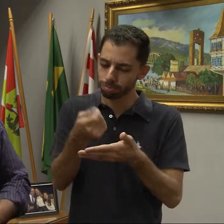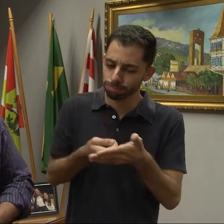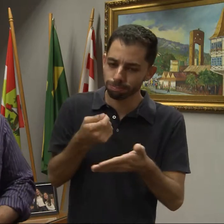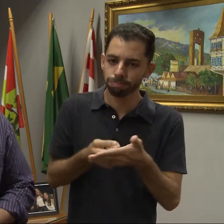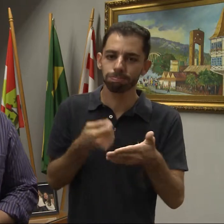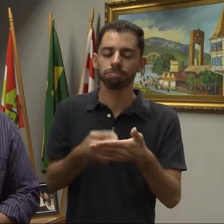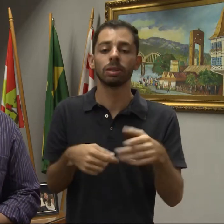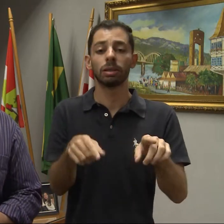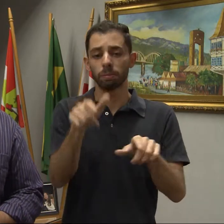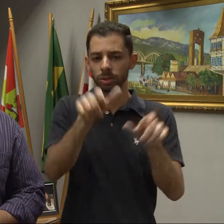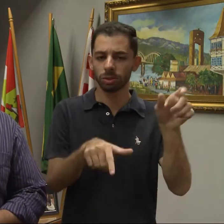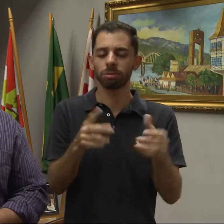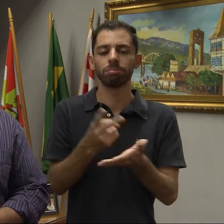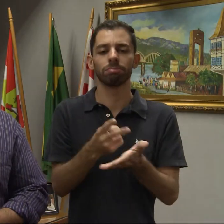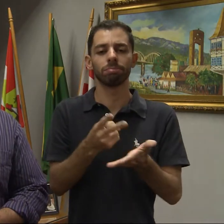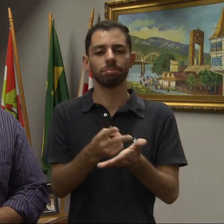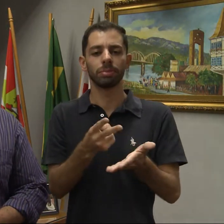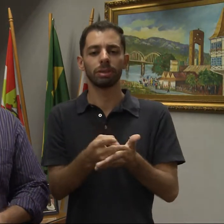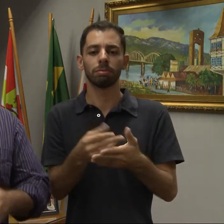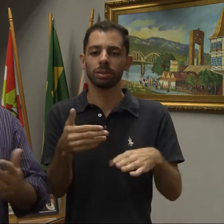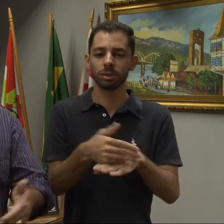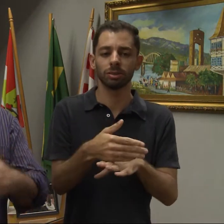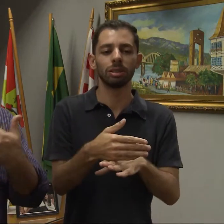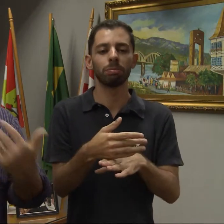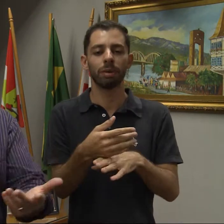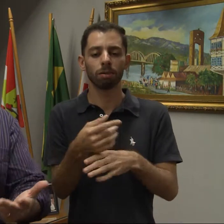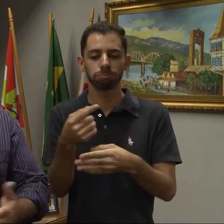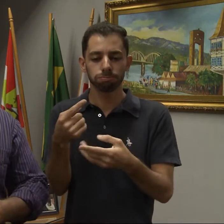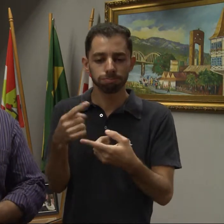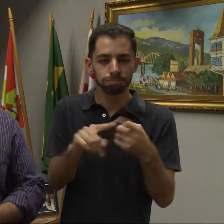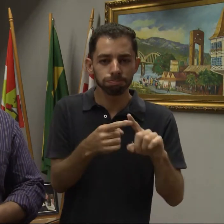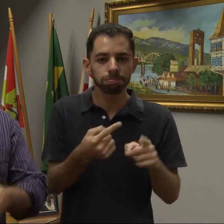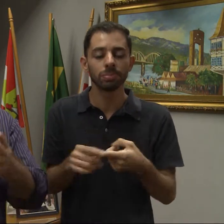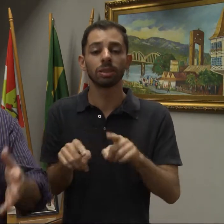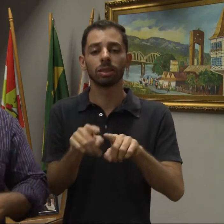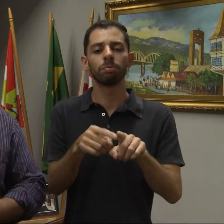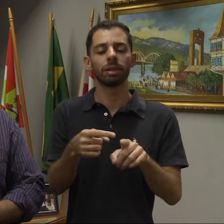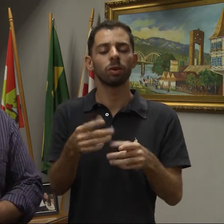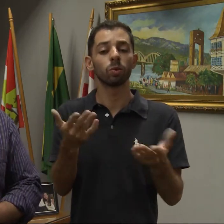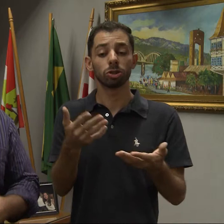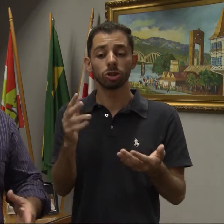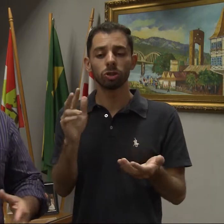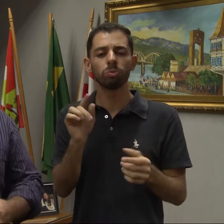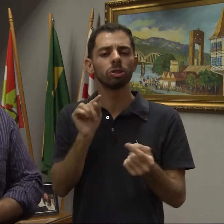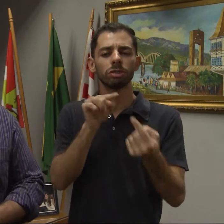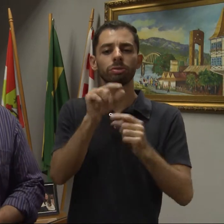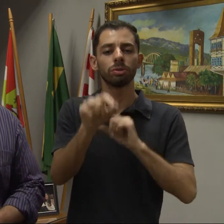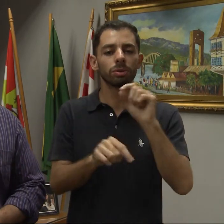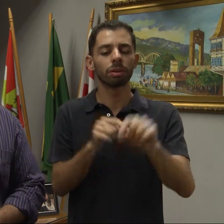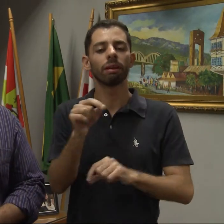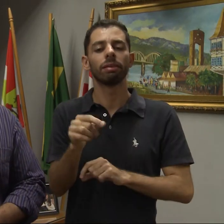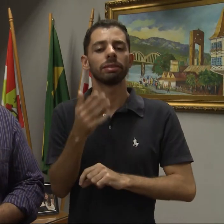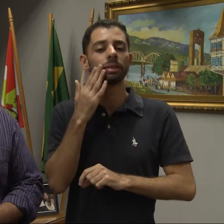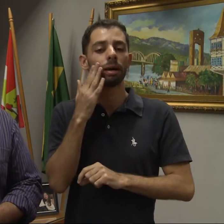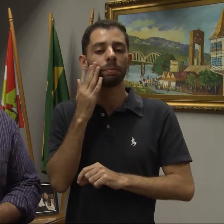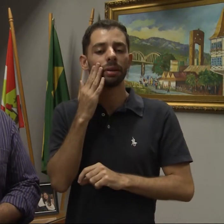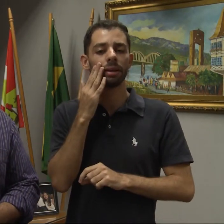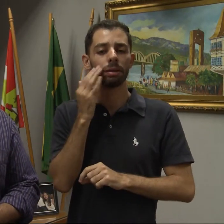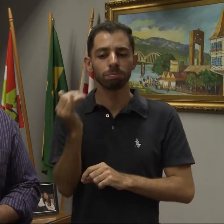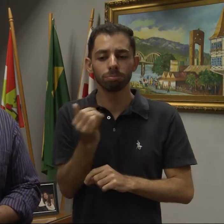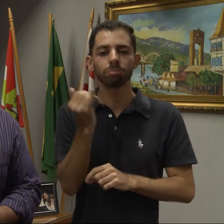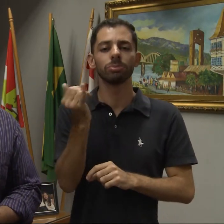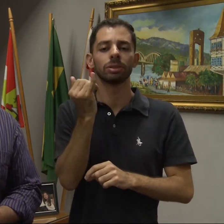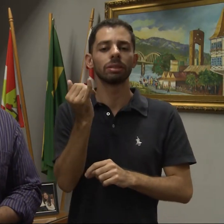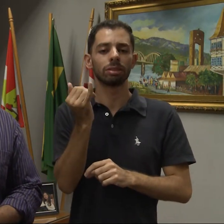aqui durante a sanção dessa lei, e justamente a gente vislumbrar, buscar, enfim, a implantação da